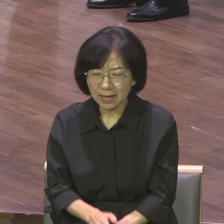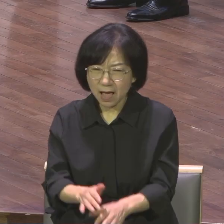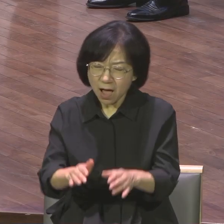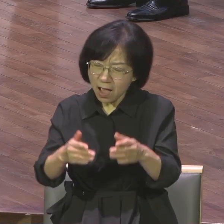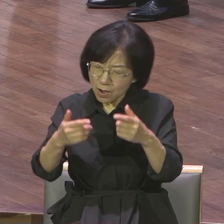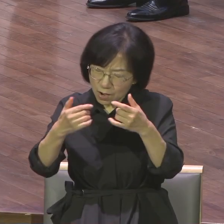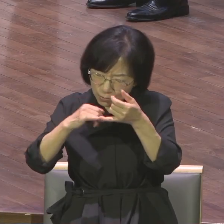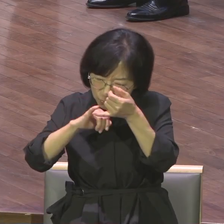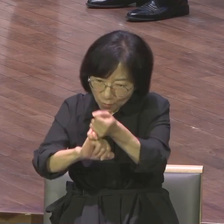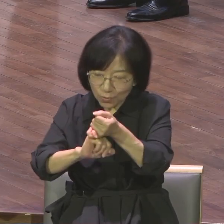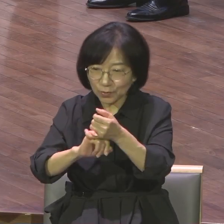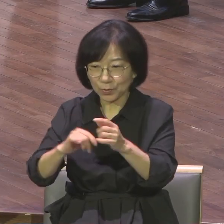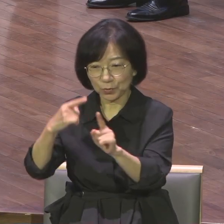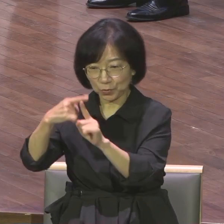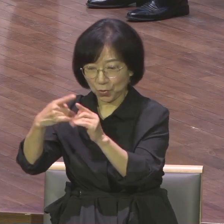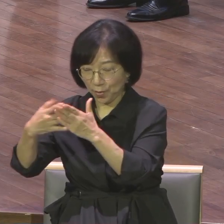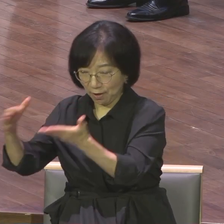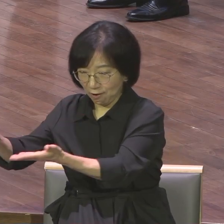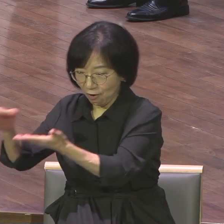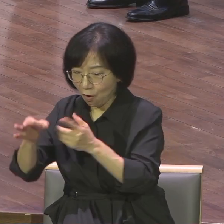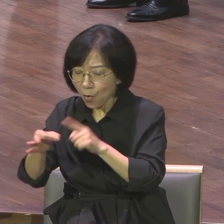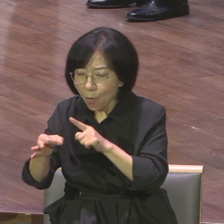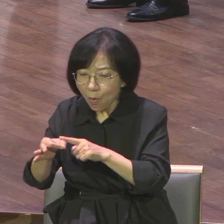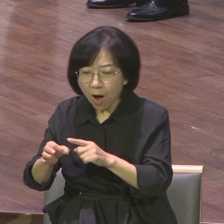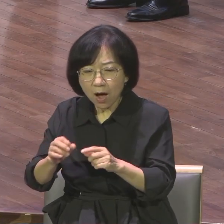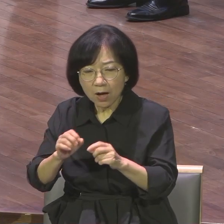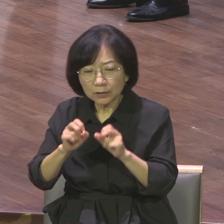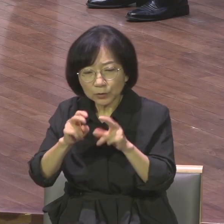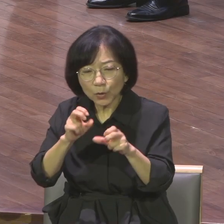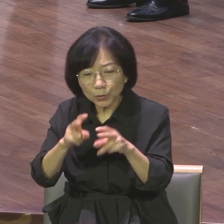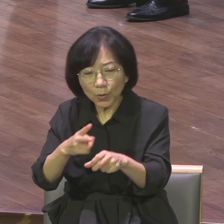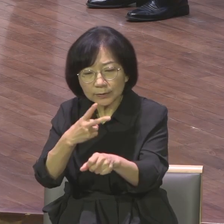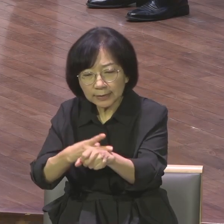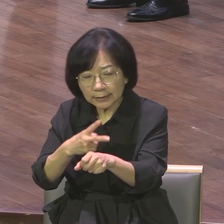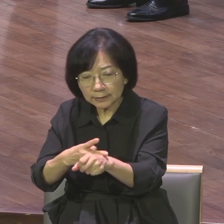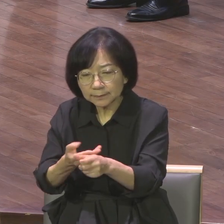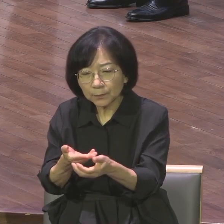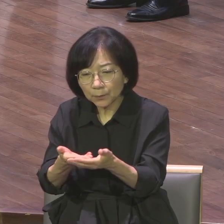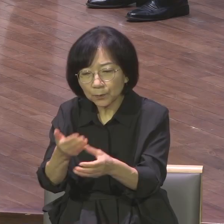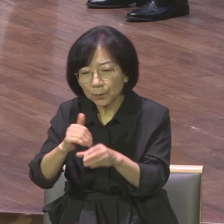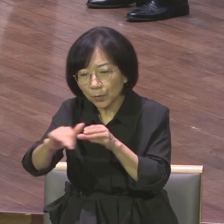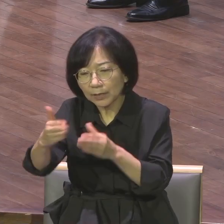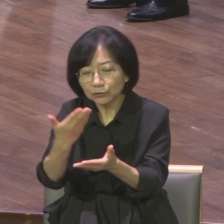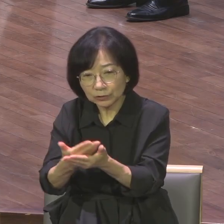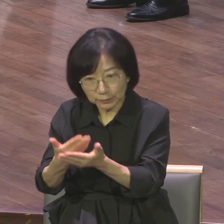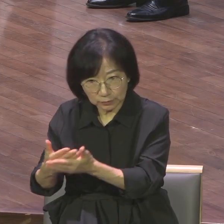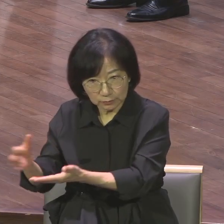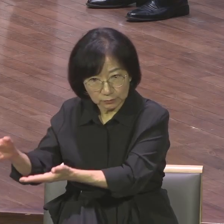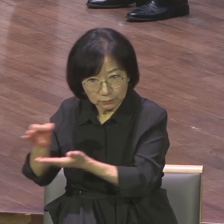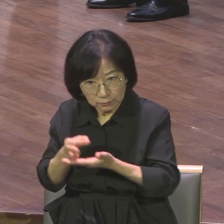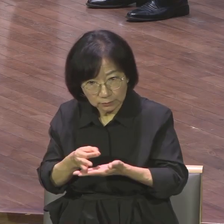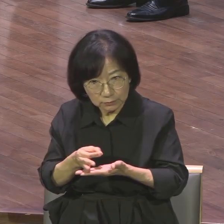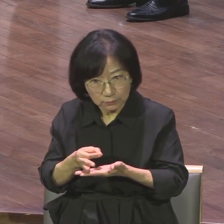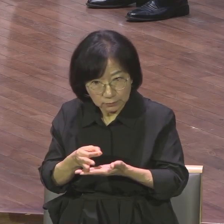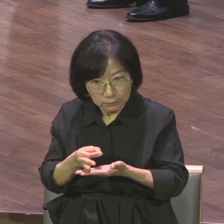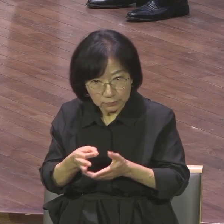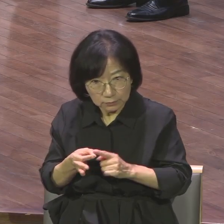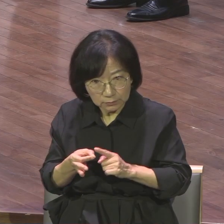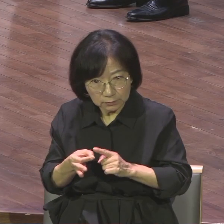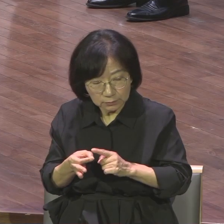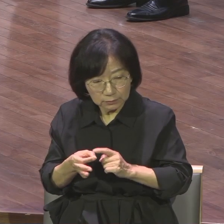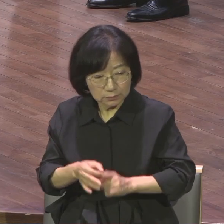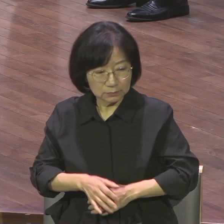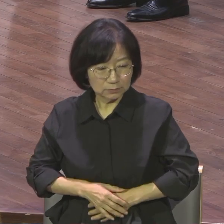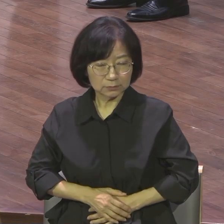교회를 통해서 누구의 어느 선교사에게 주십시오라고 말해야 됩니다. 그래서 지금 내가 어느 선교사님 내가 뭐라 했어요?